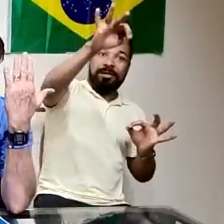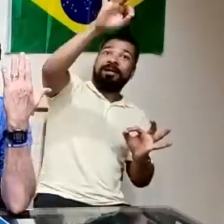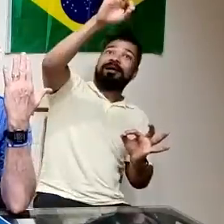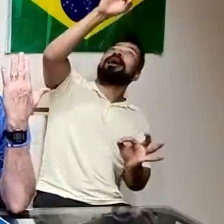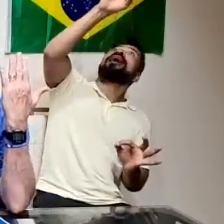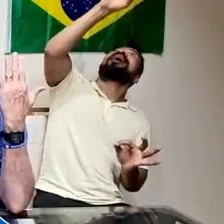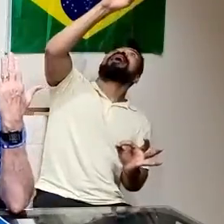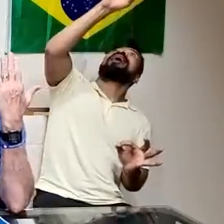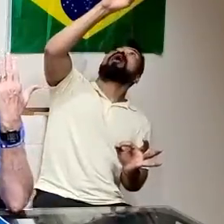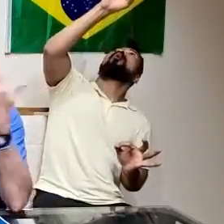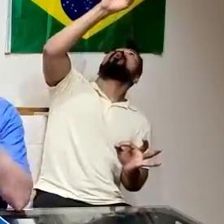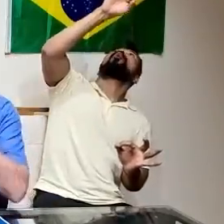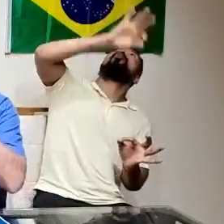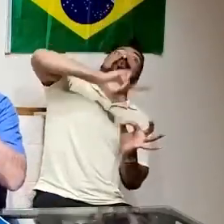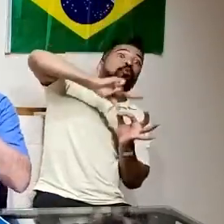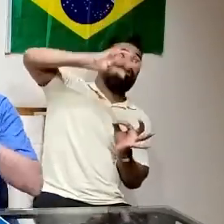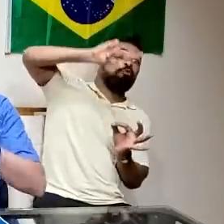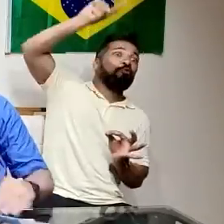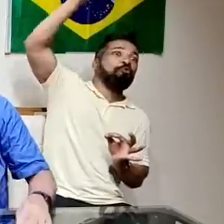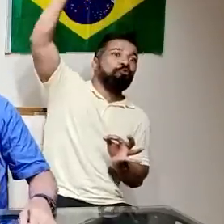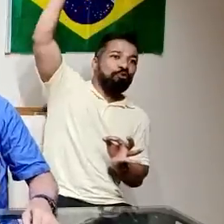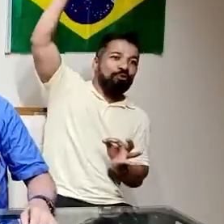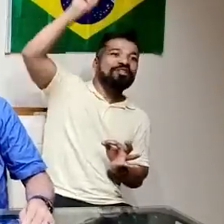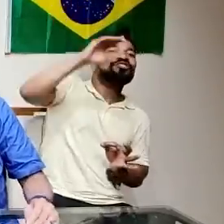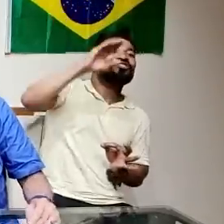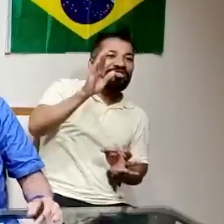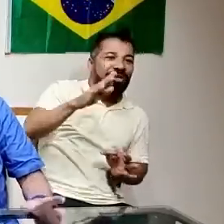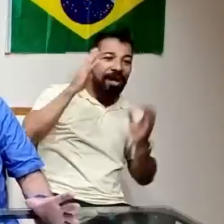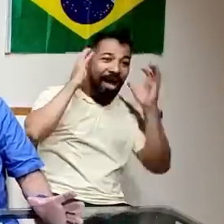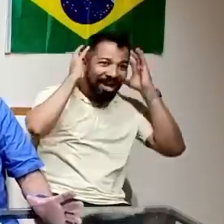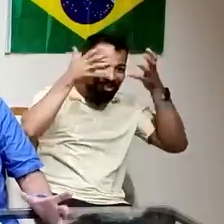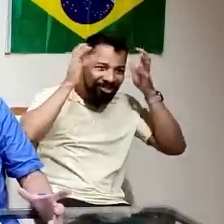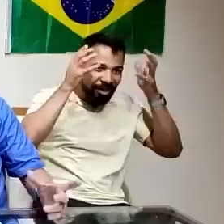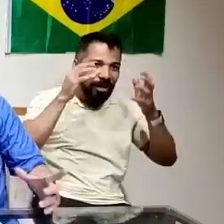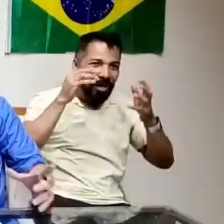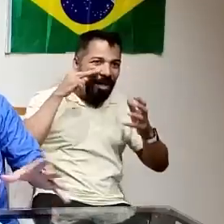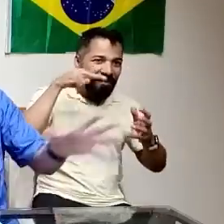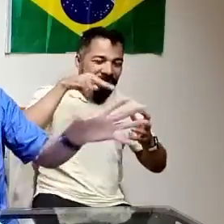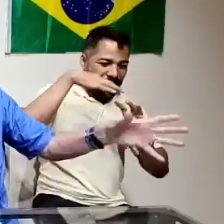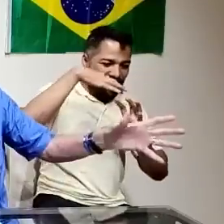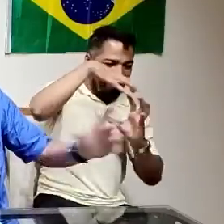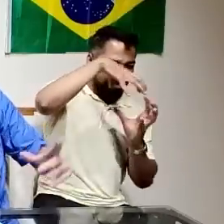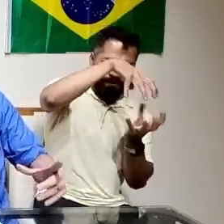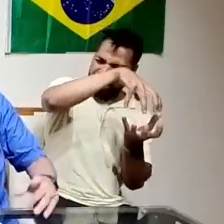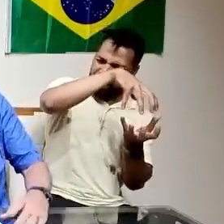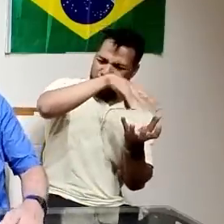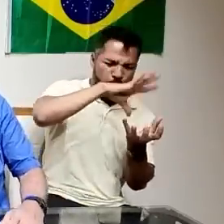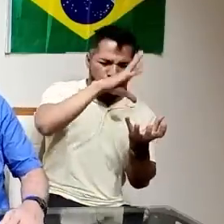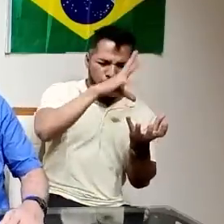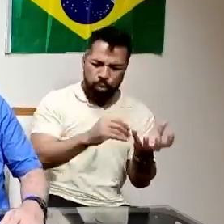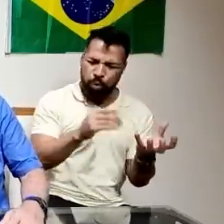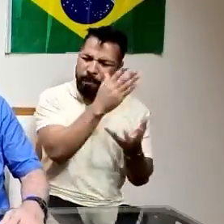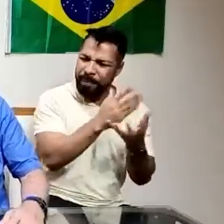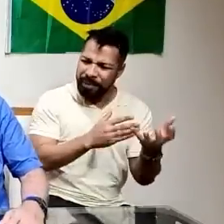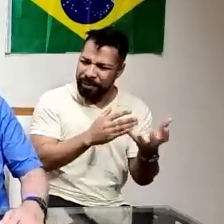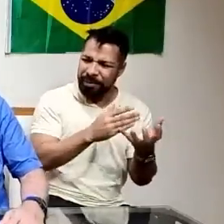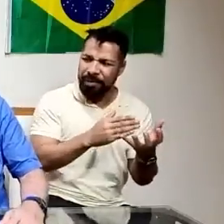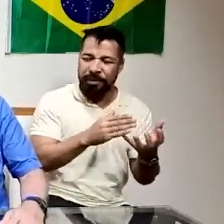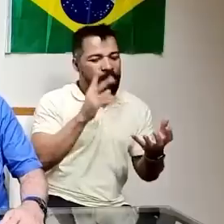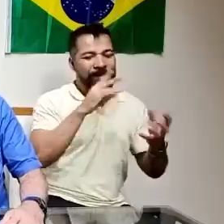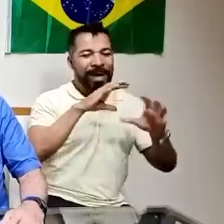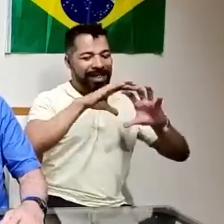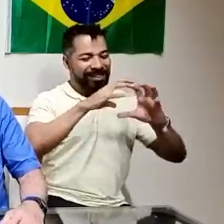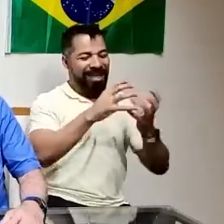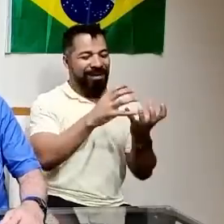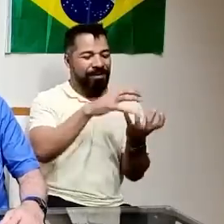Dutra. 400 quilômetros, aqui ele foi... Teve uma experiência, você viu a terra aqui, você viu a terra toda ou só uma pelada terra? Você viu uma parte da